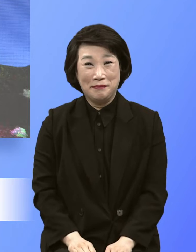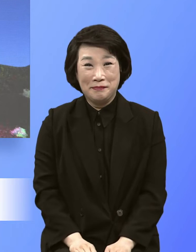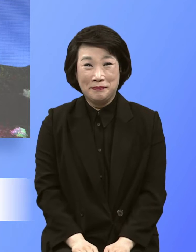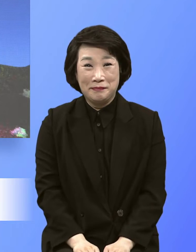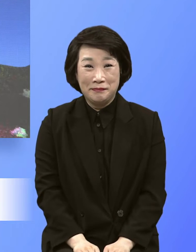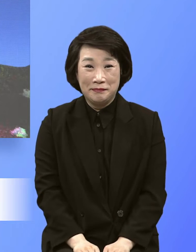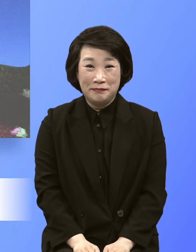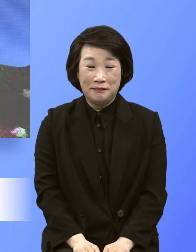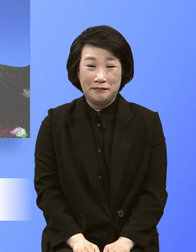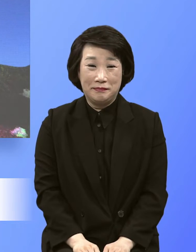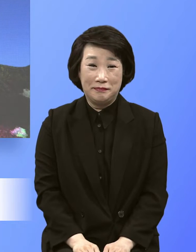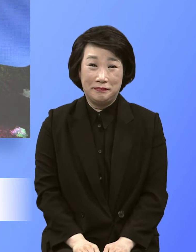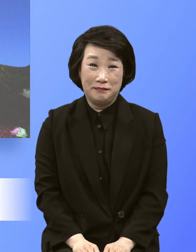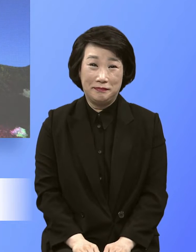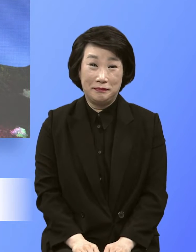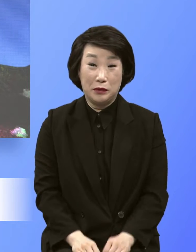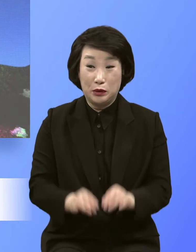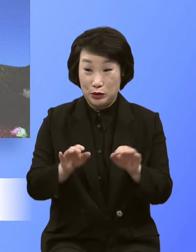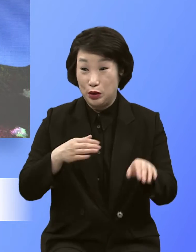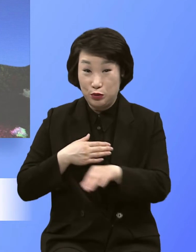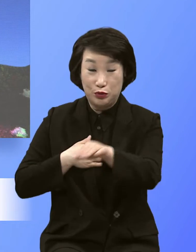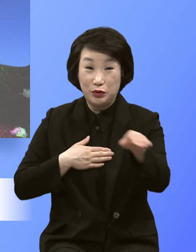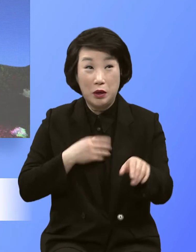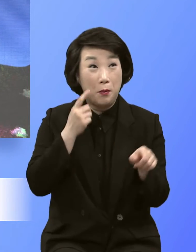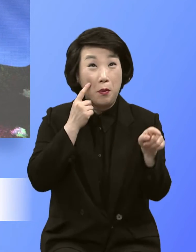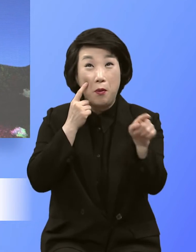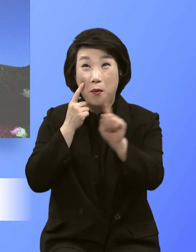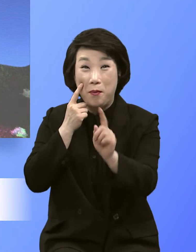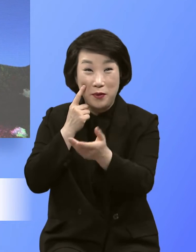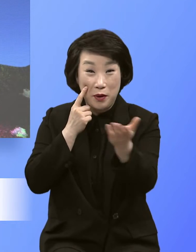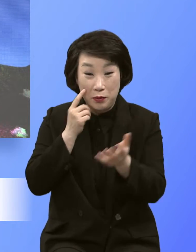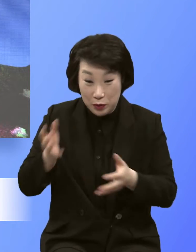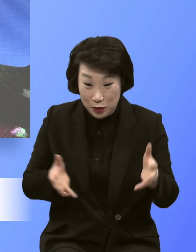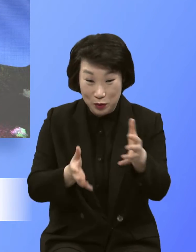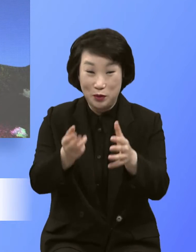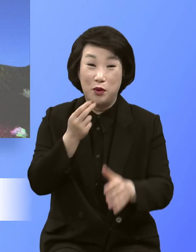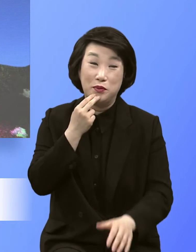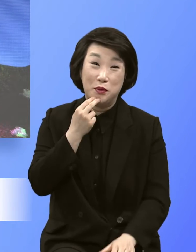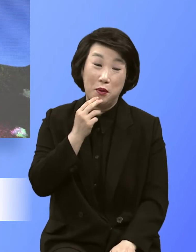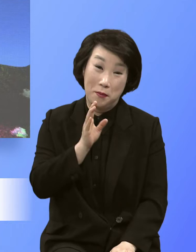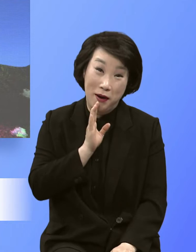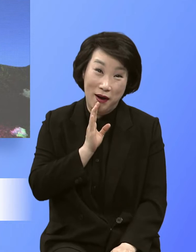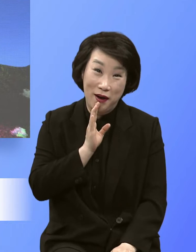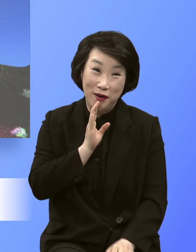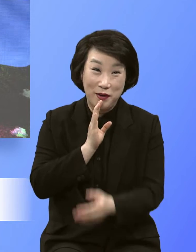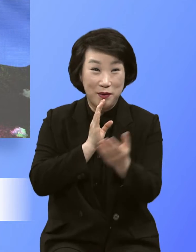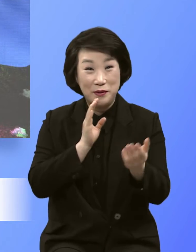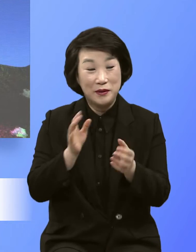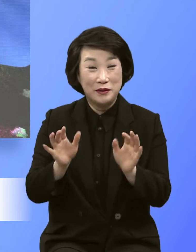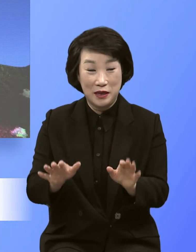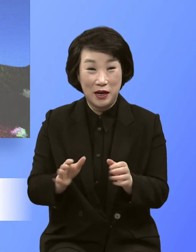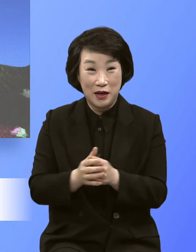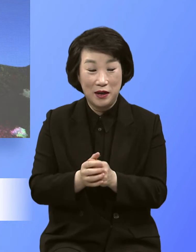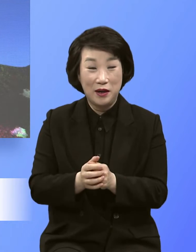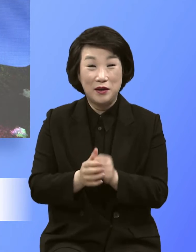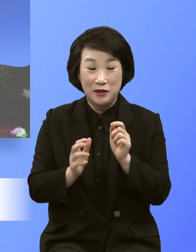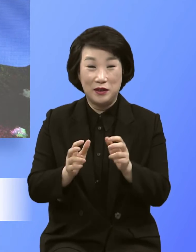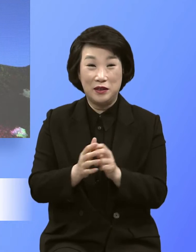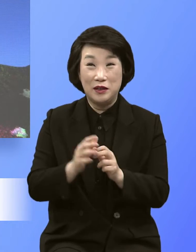말 것입니다. 근데 우리가 볼 때는 내일도 없는데 기차 내일을